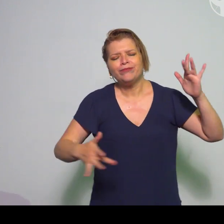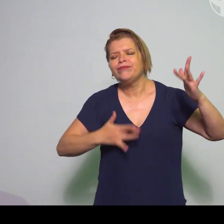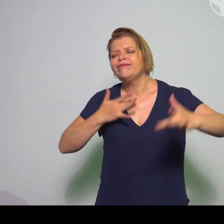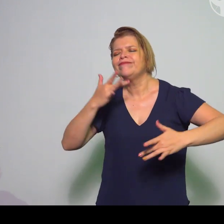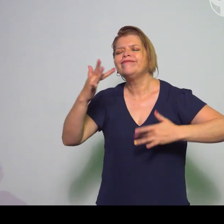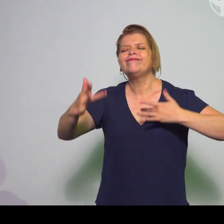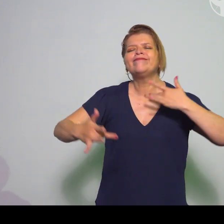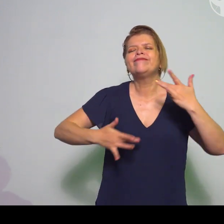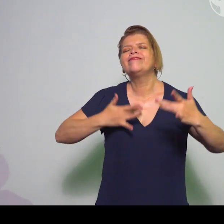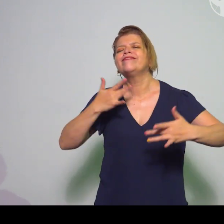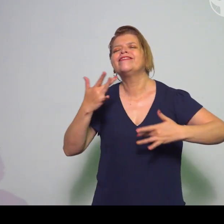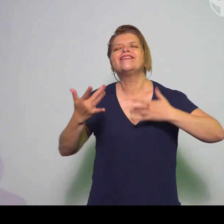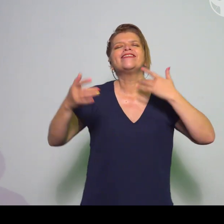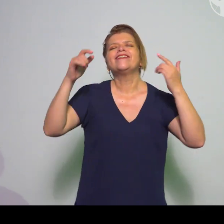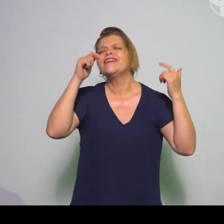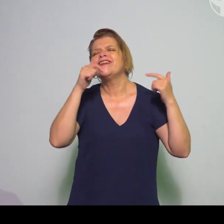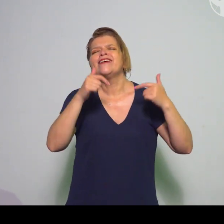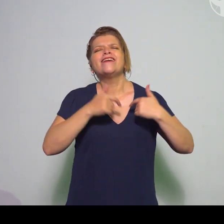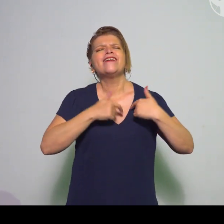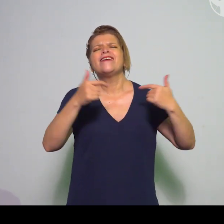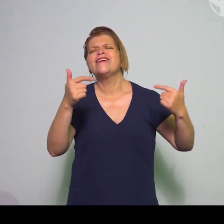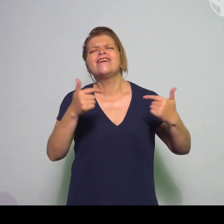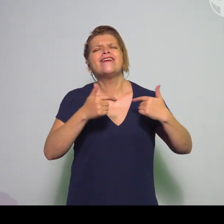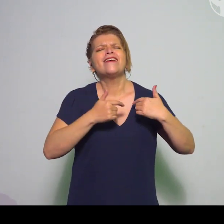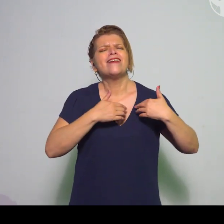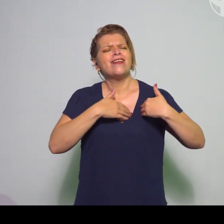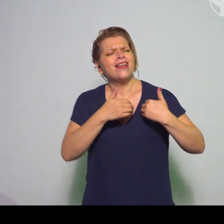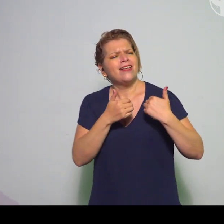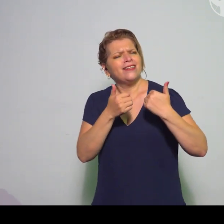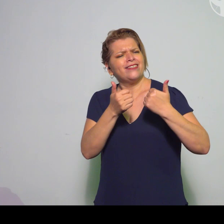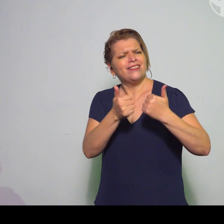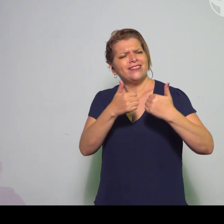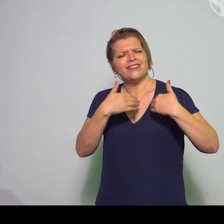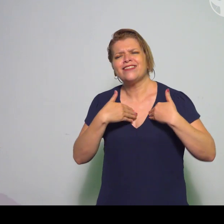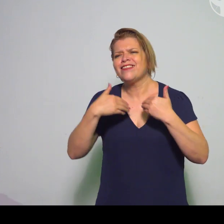Aquí estás, sanando el